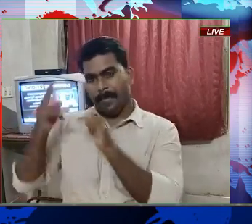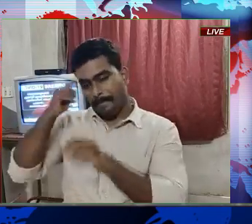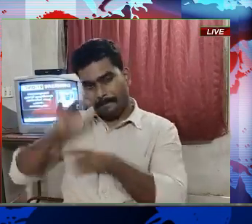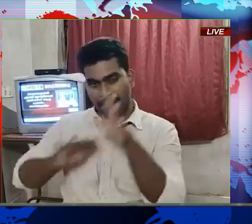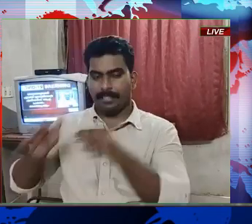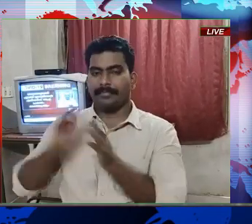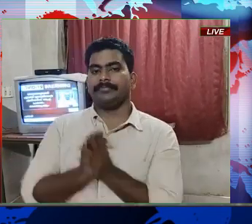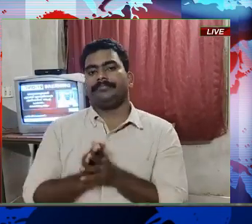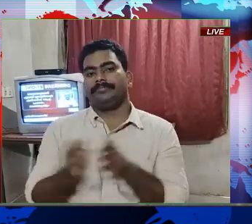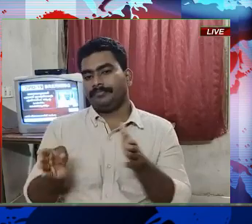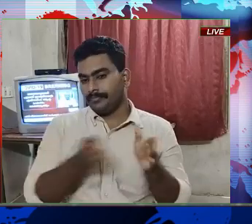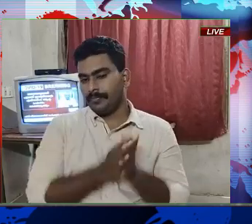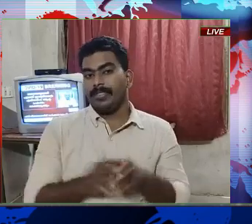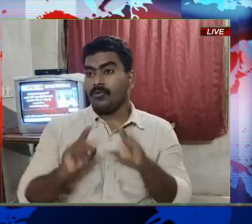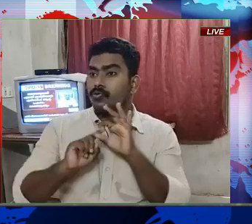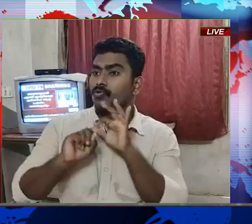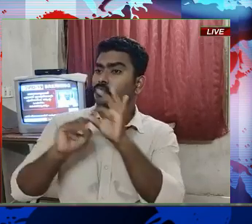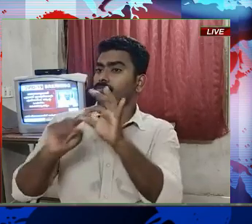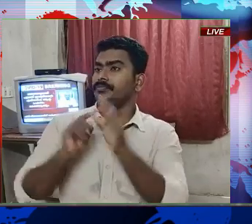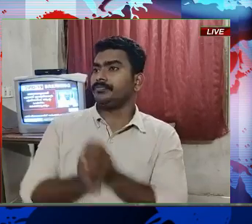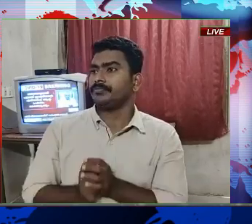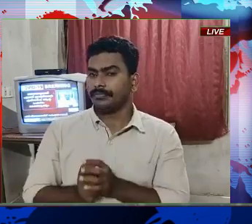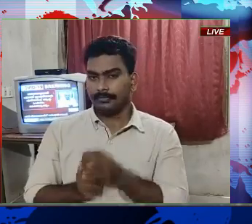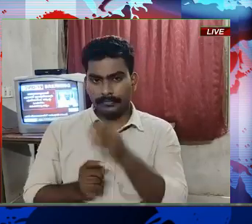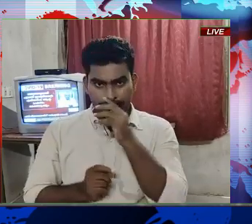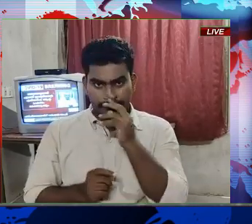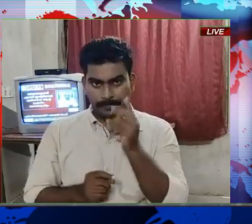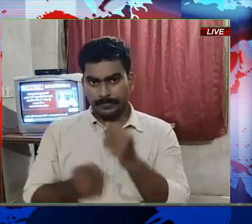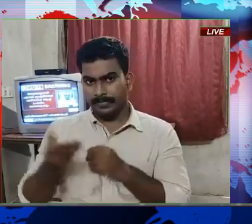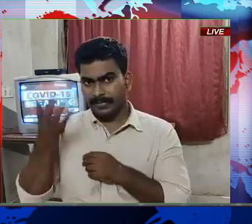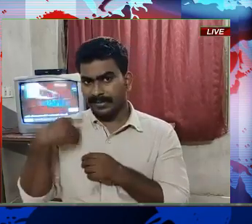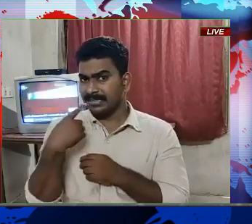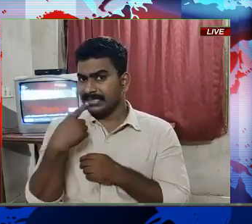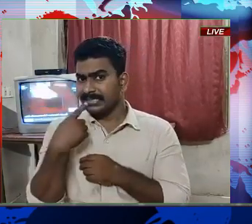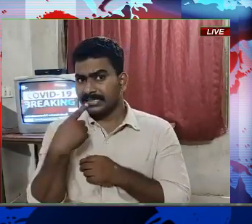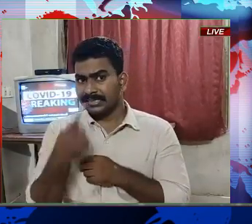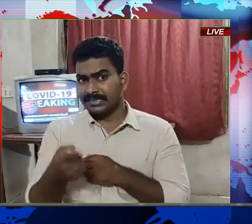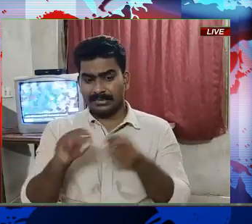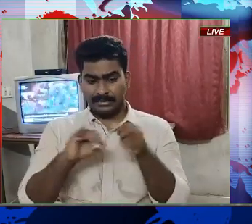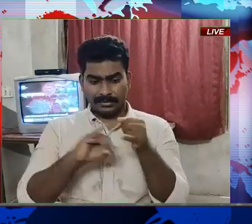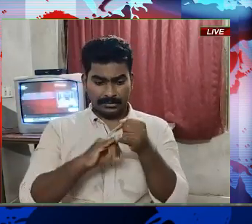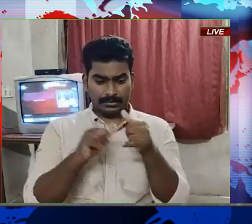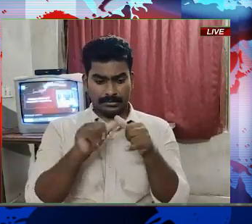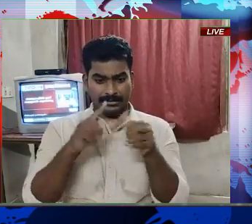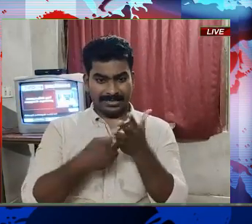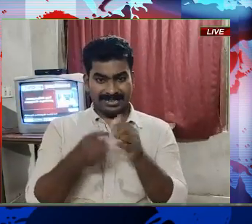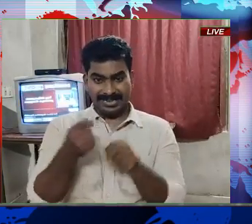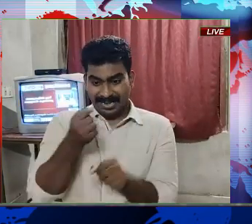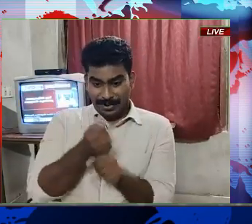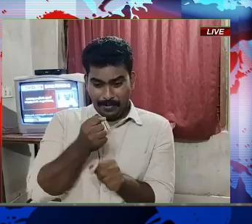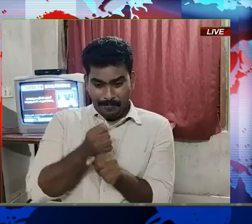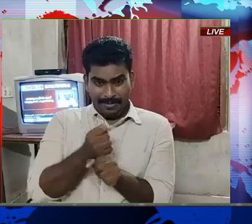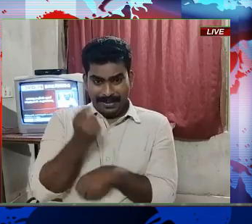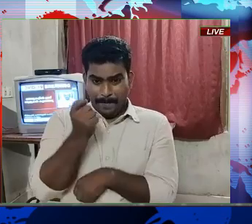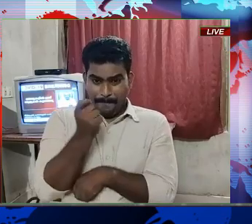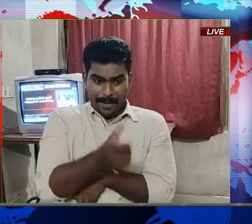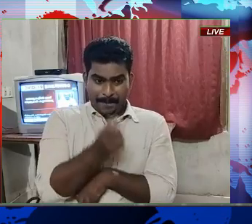നമുക്ക് മാസ്കുകൾ ആവശ്യമുണ്ടല്ലോ. അപ്പോൾ മാസ്കിൻ്റെ വിവരങ്ങൾ മനസ്സിലാക്കിയതിൻ്റെ